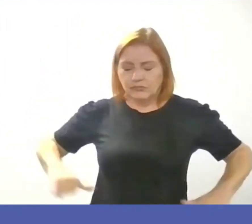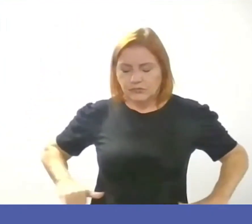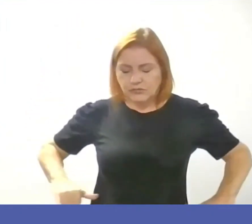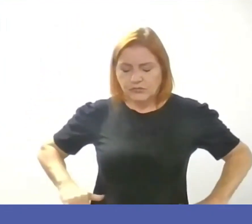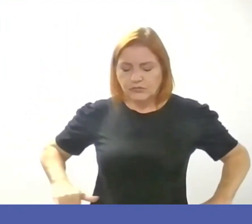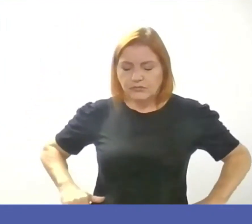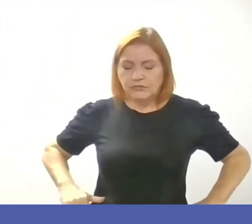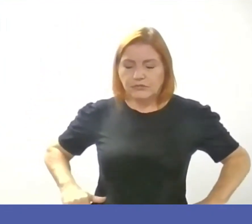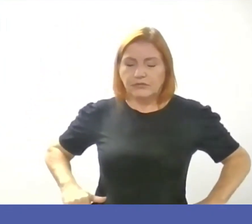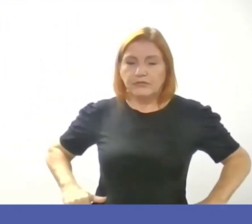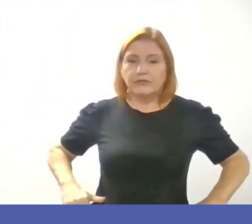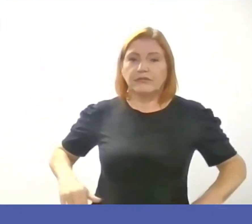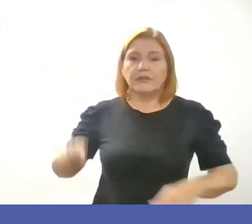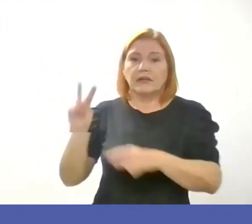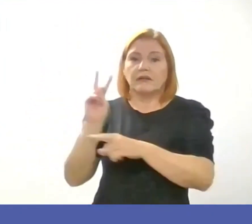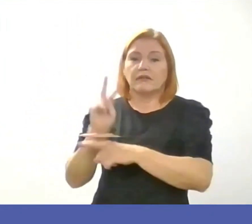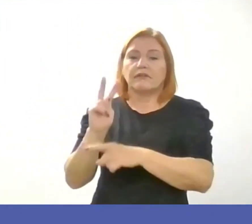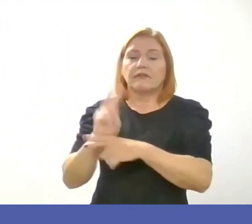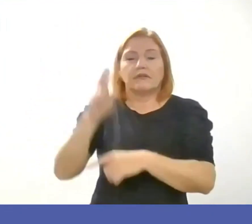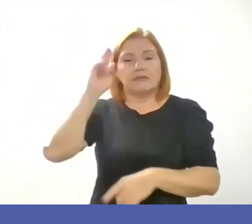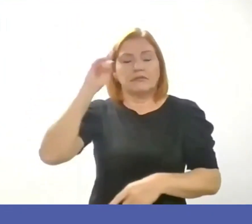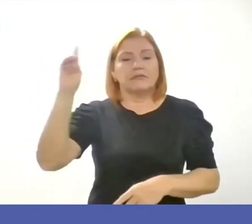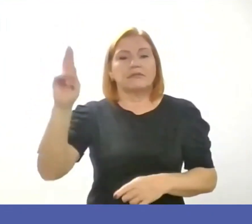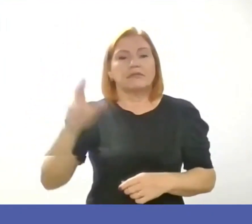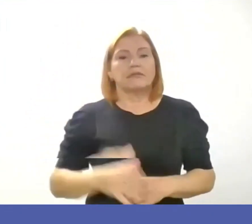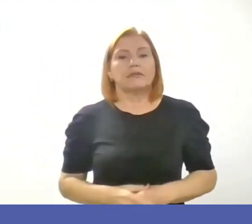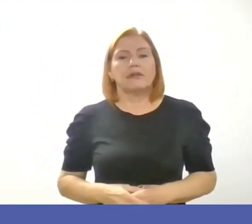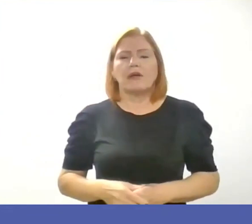Estão ali todo o tempo.